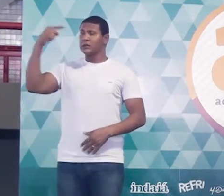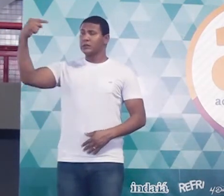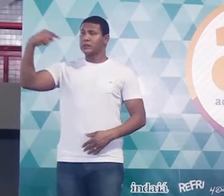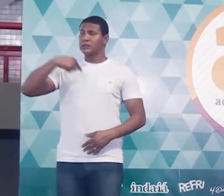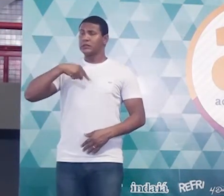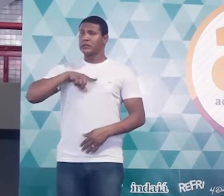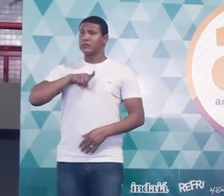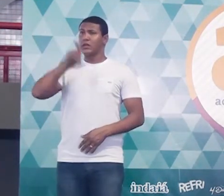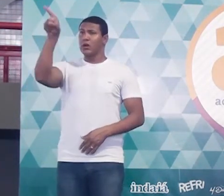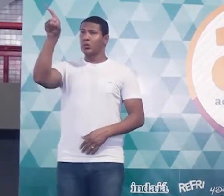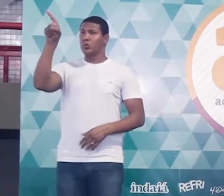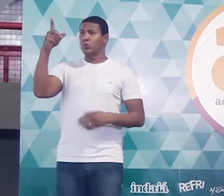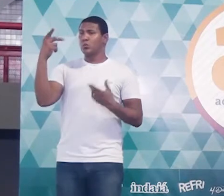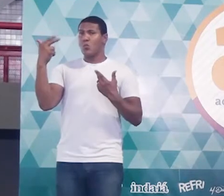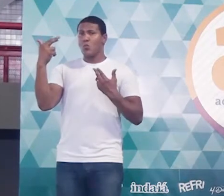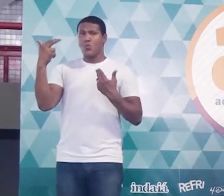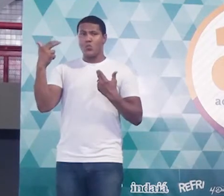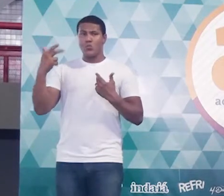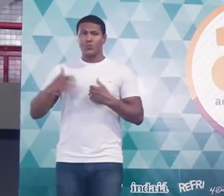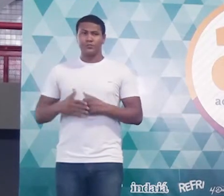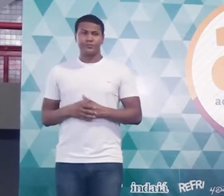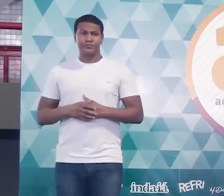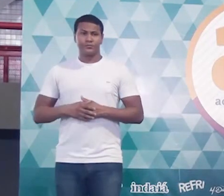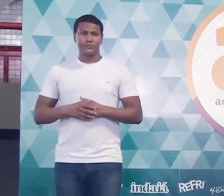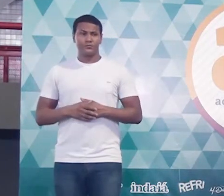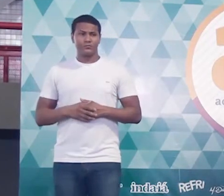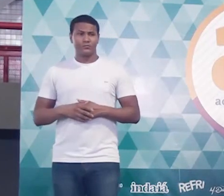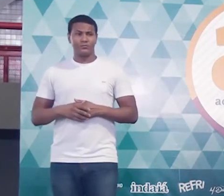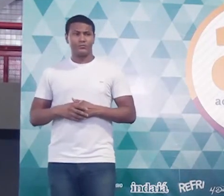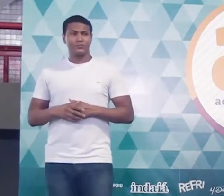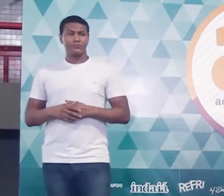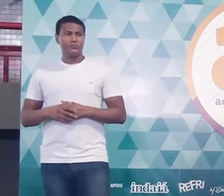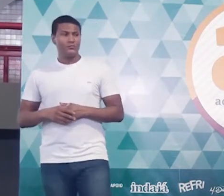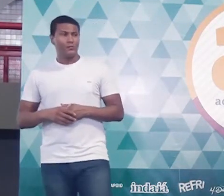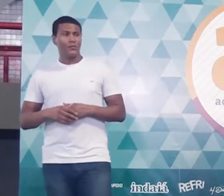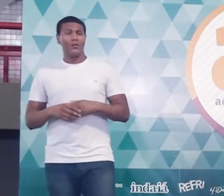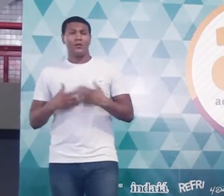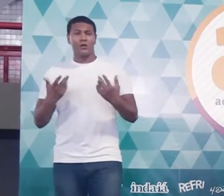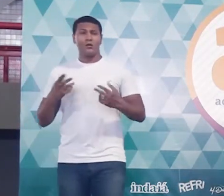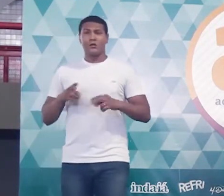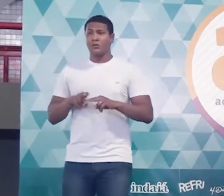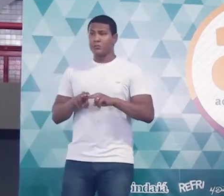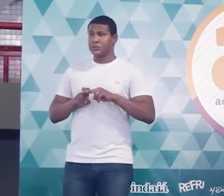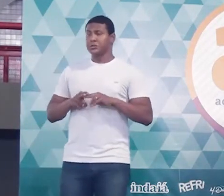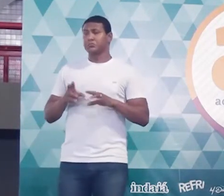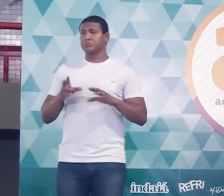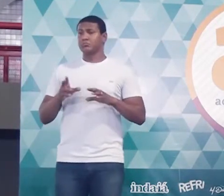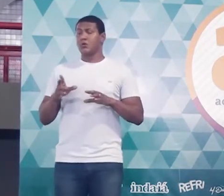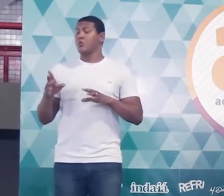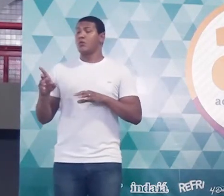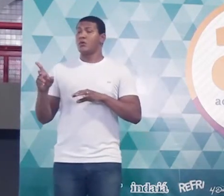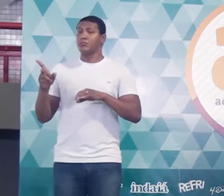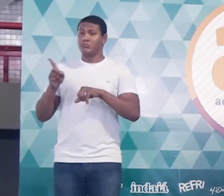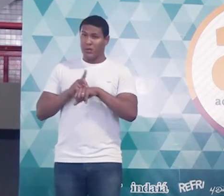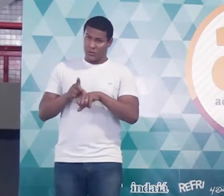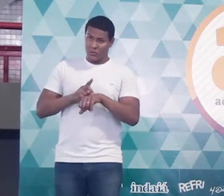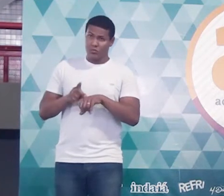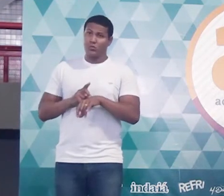que nós vamos já resolver sobre isso, que foi do Enem também. Então, o preto e o branco,